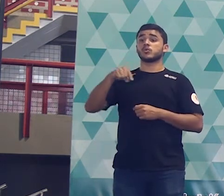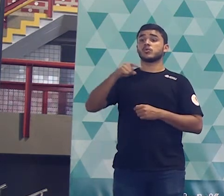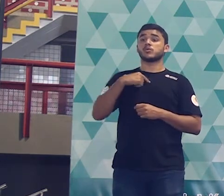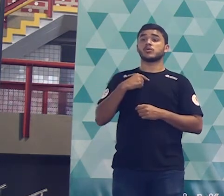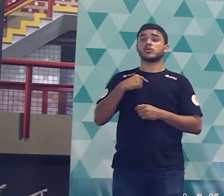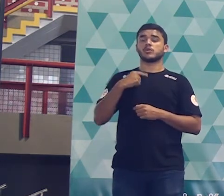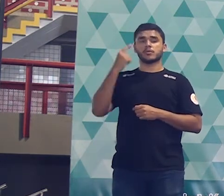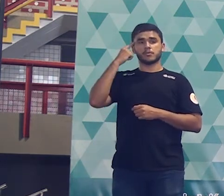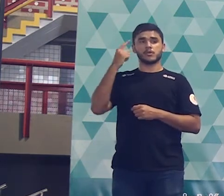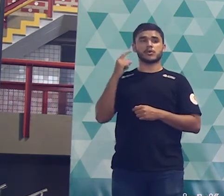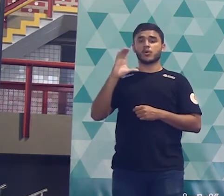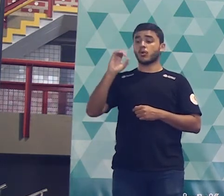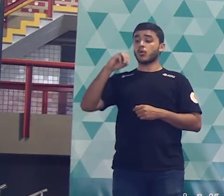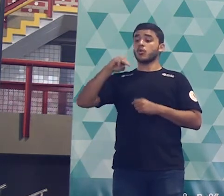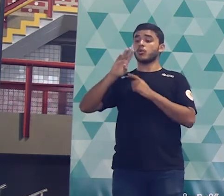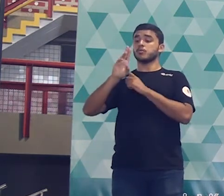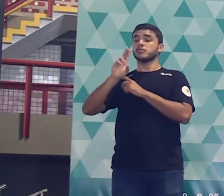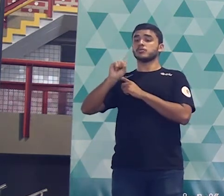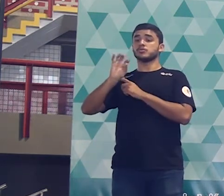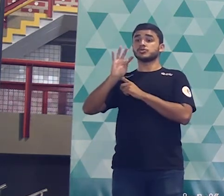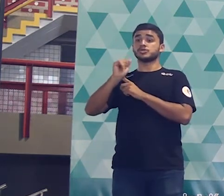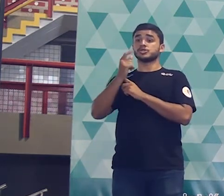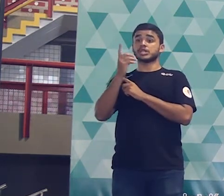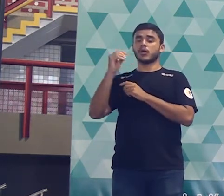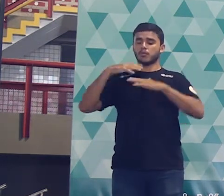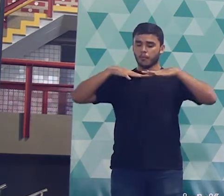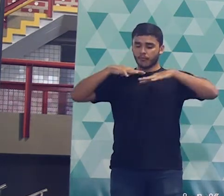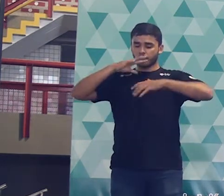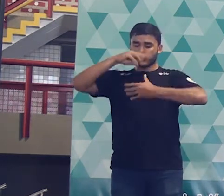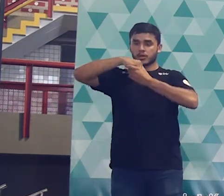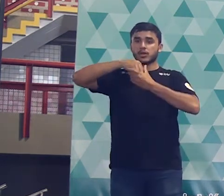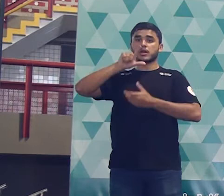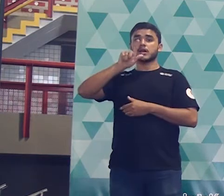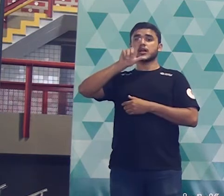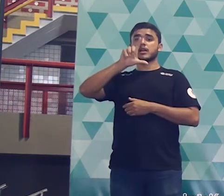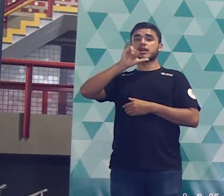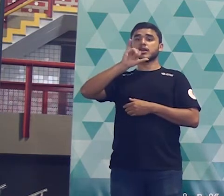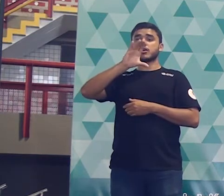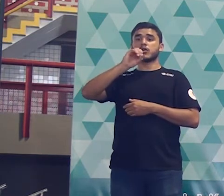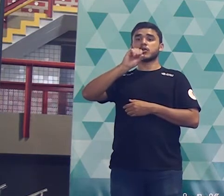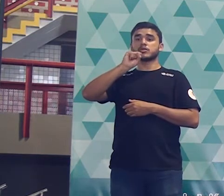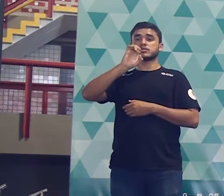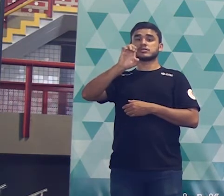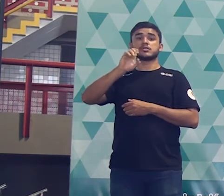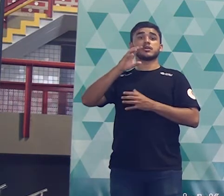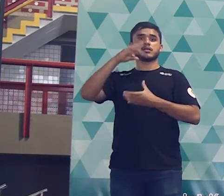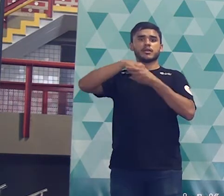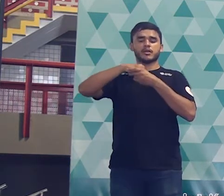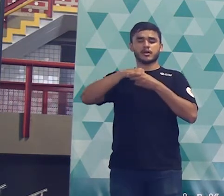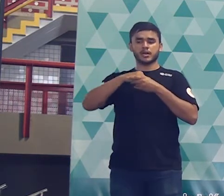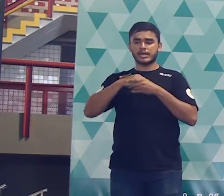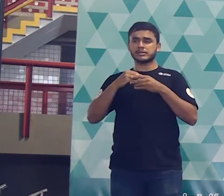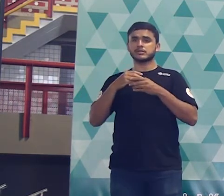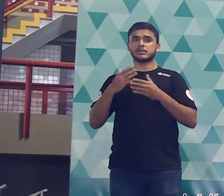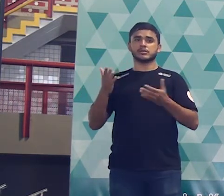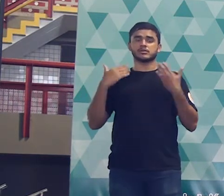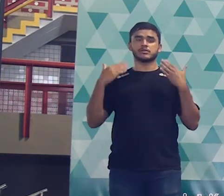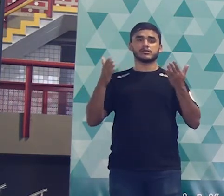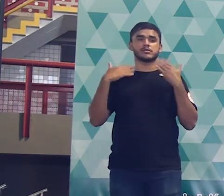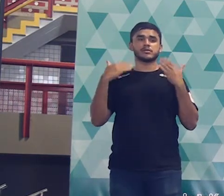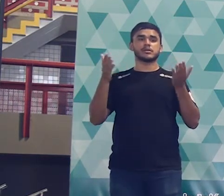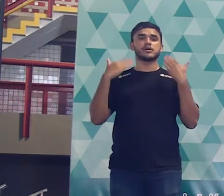Combustão. De quem? Glicose. Combustão deixa quente ou deixa gelado? Então, por esse motivo, que quanto mais tu fizer assim,